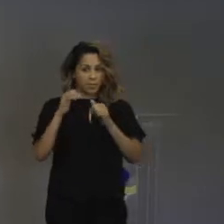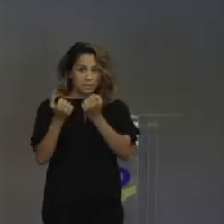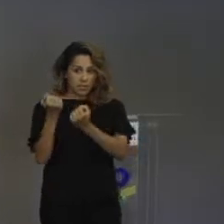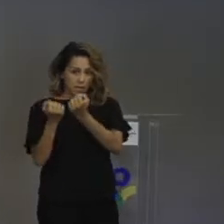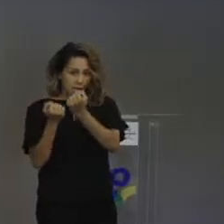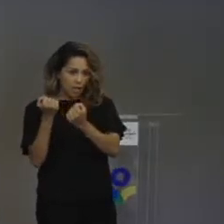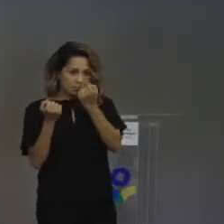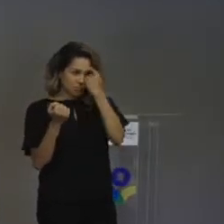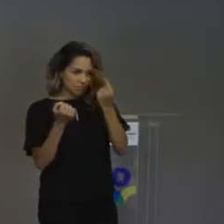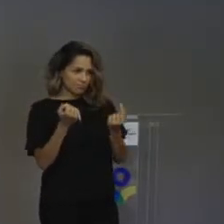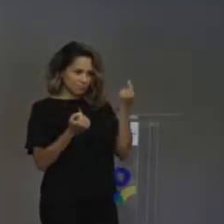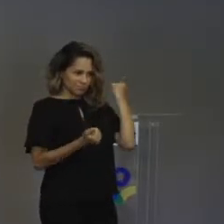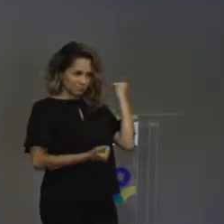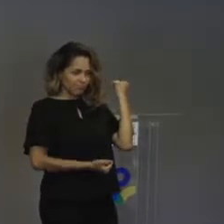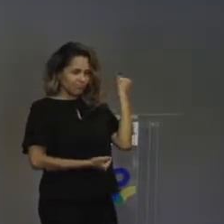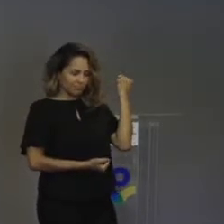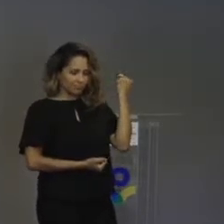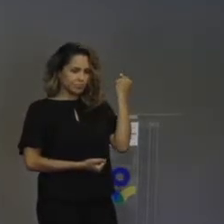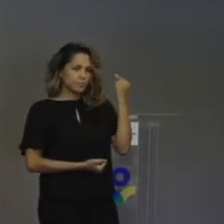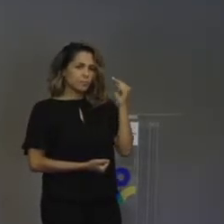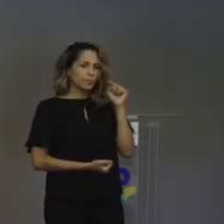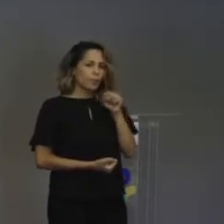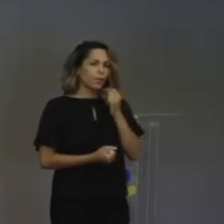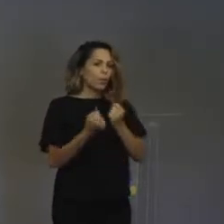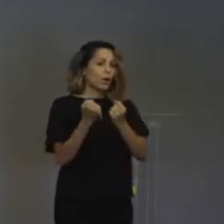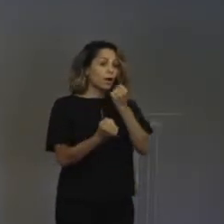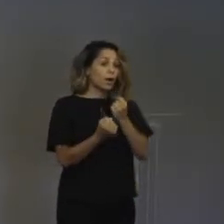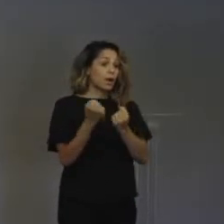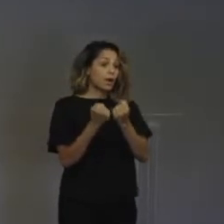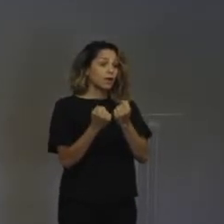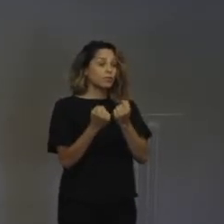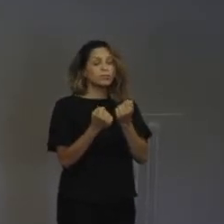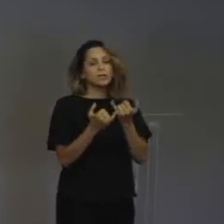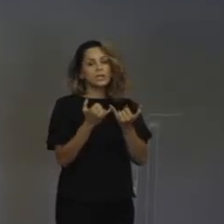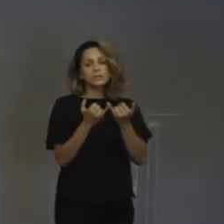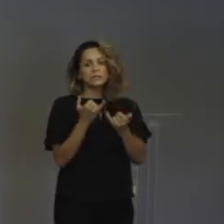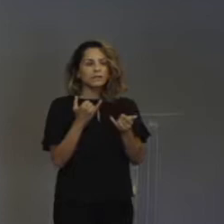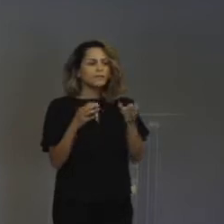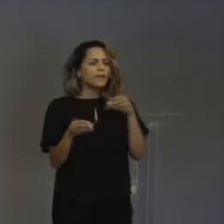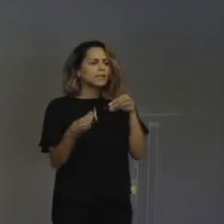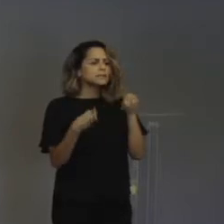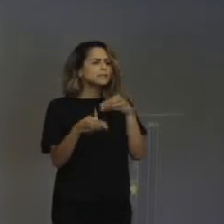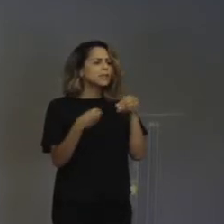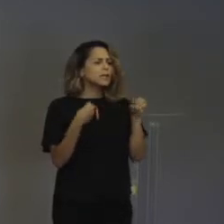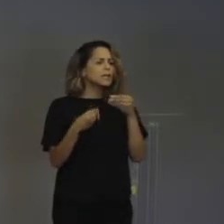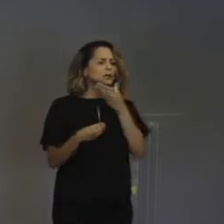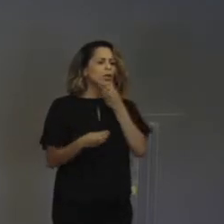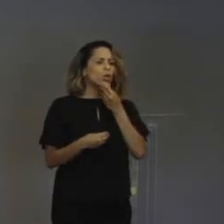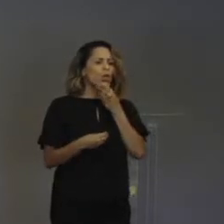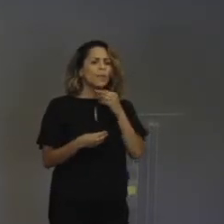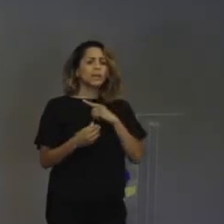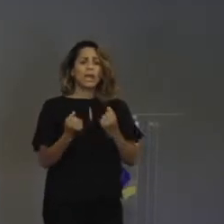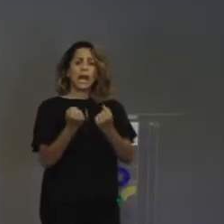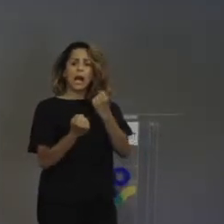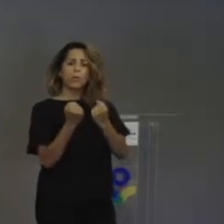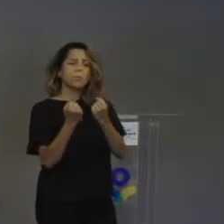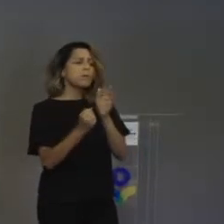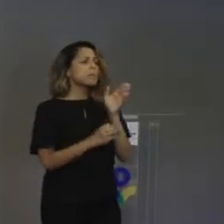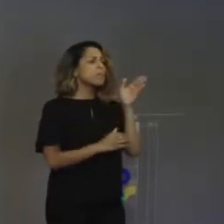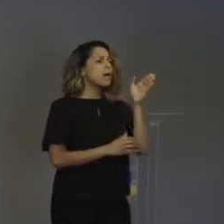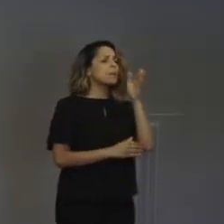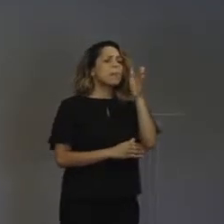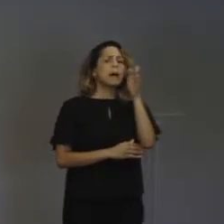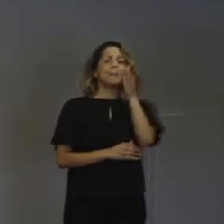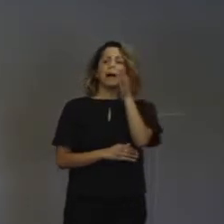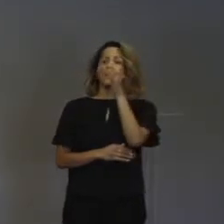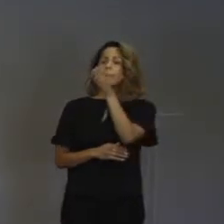inicial, o carro, ele dá flexibilidade. O cara que acessa mais coisas é o cara que tem o carro. Então, a gente não vai